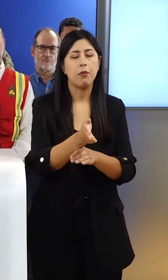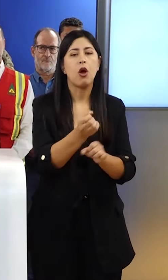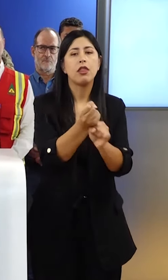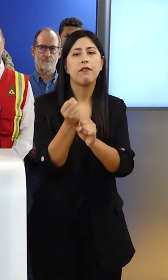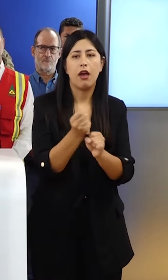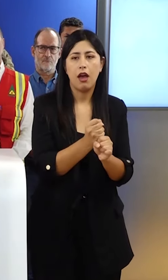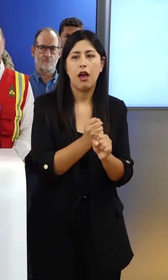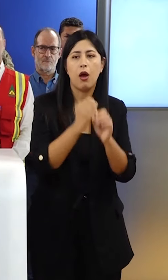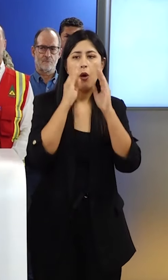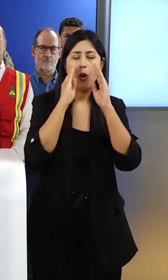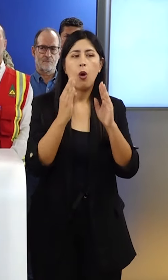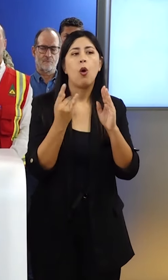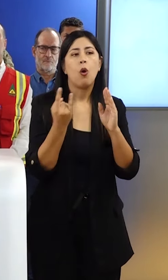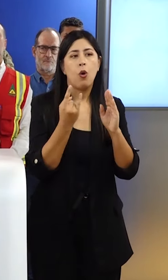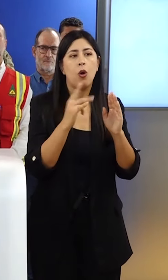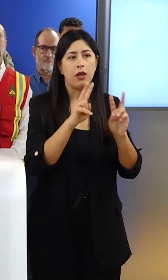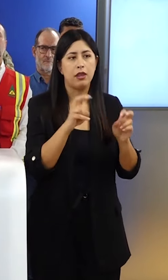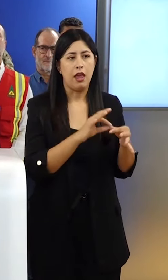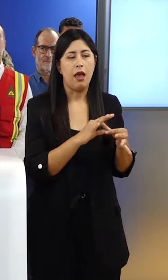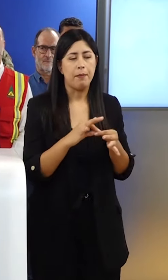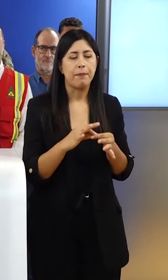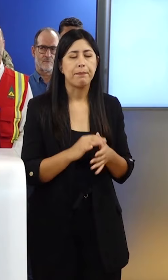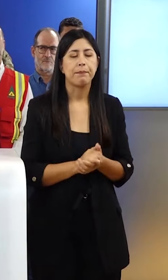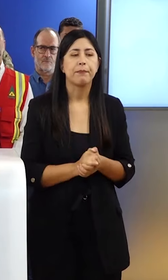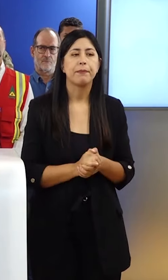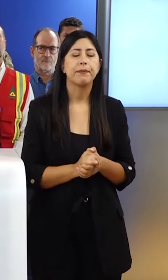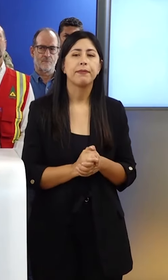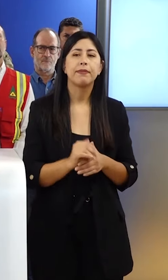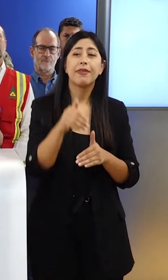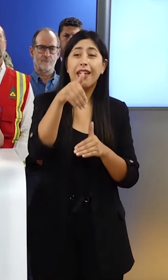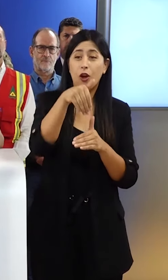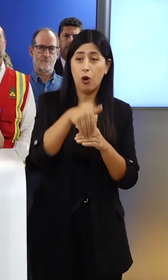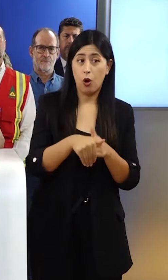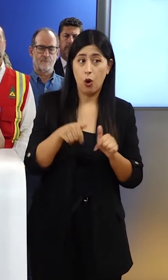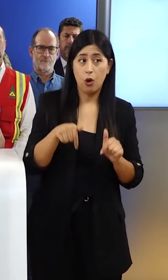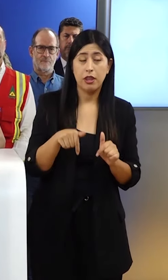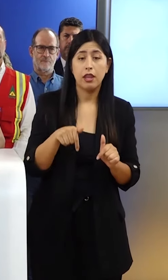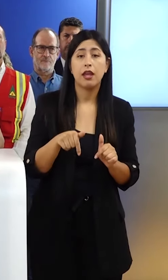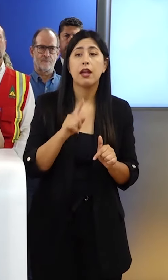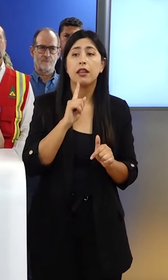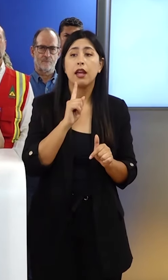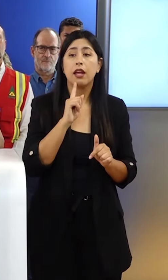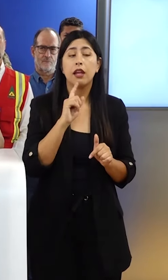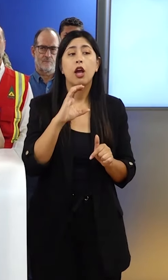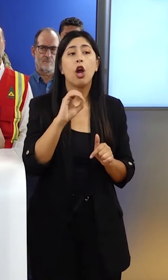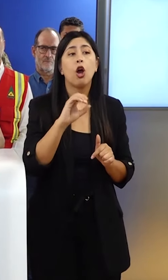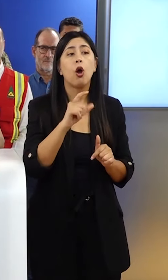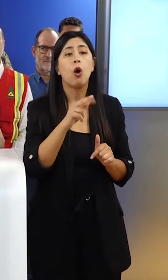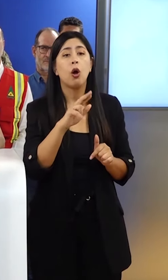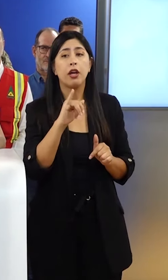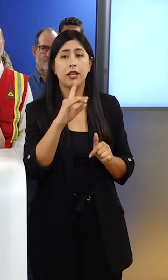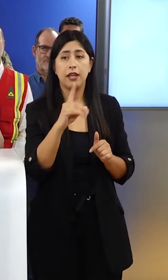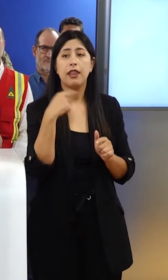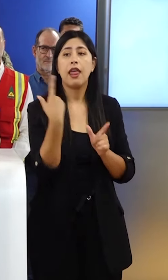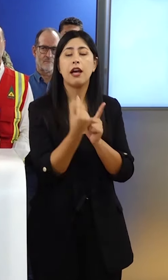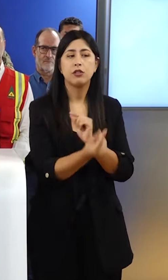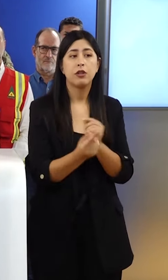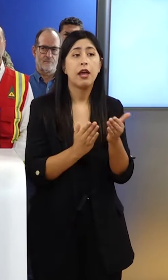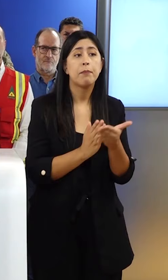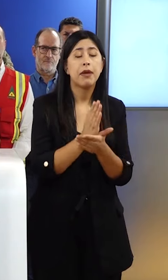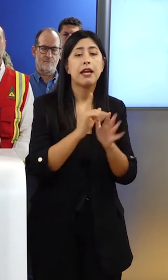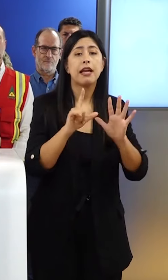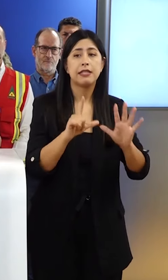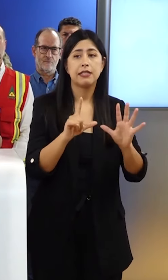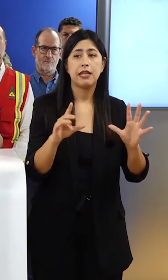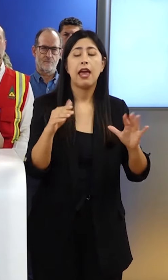labores que se van a realizar mañana producto de la emergencia en la tarde de hoy eh vamos a tener un cgrd nacional que va a partir a